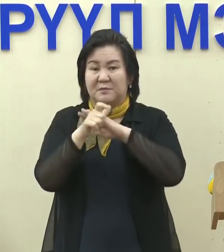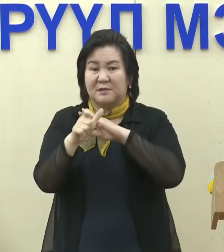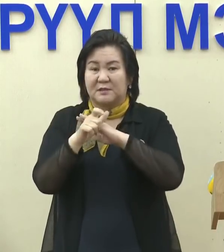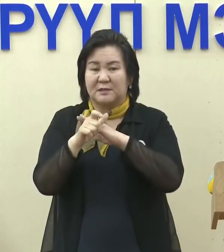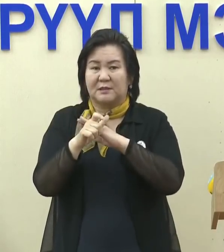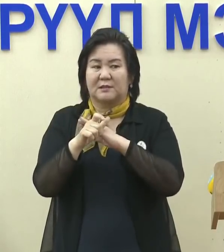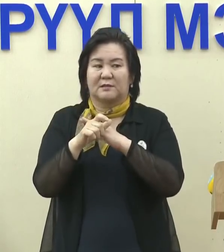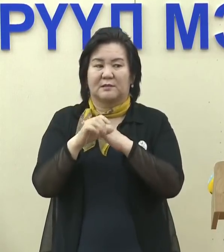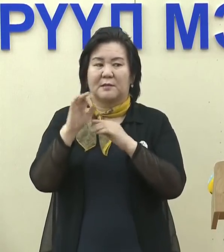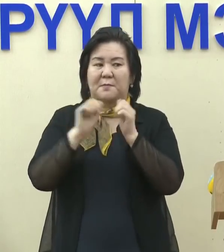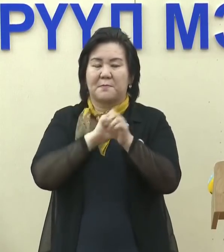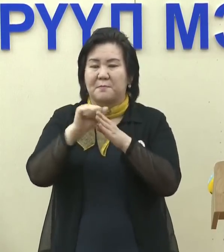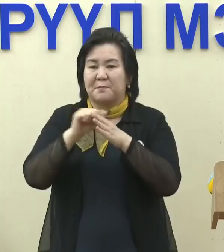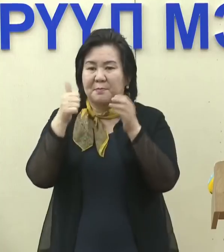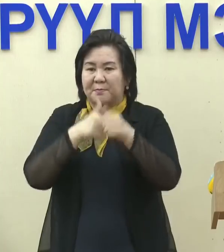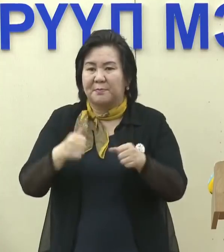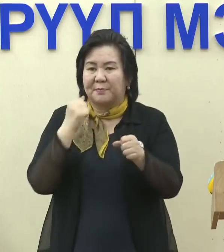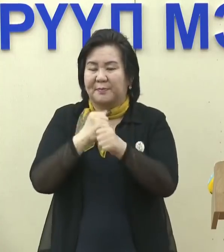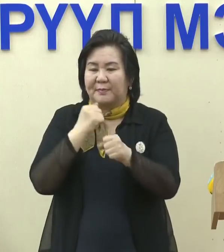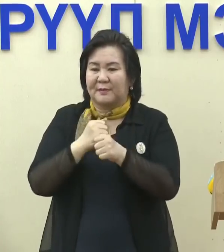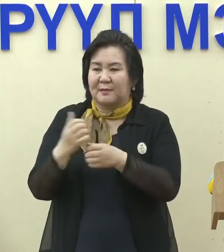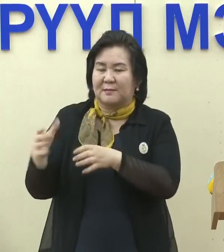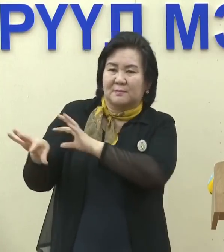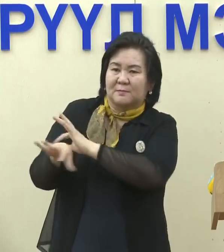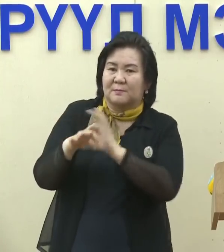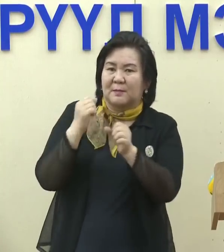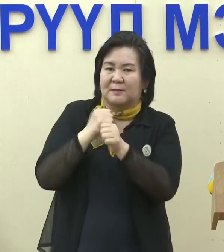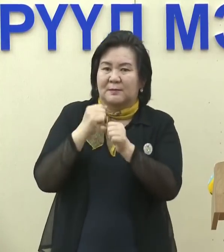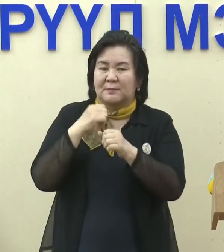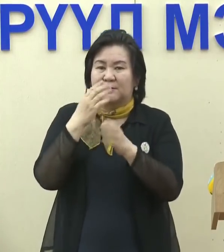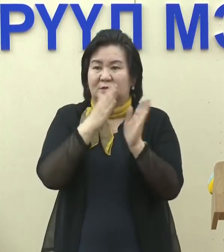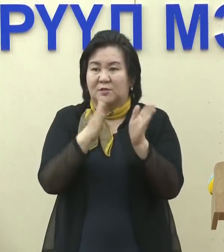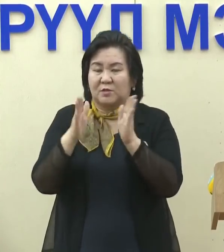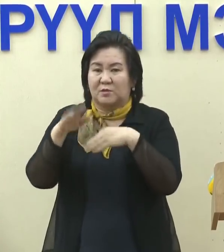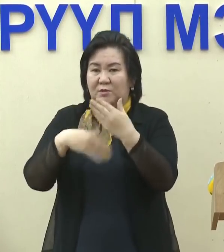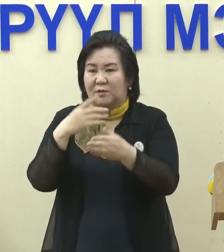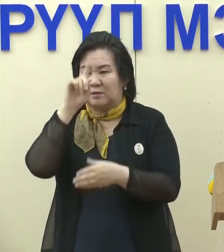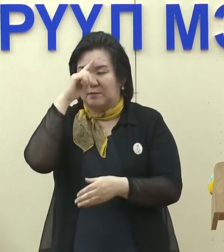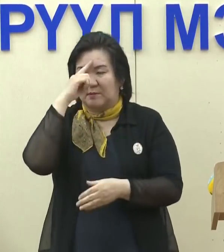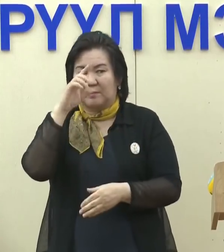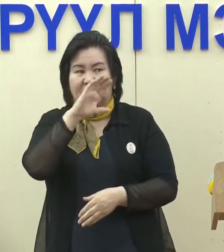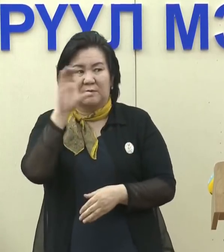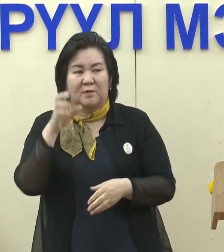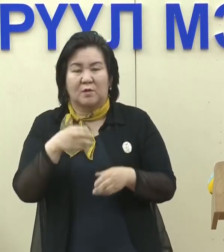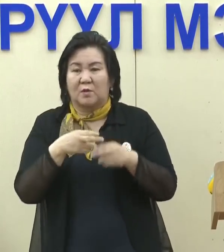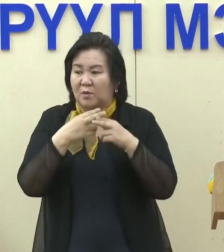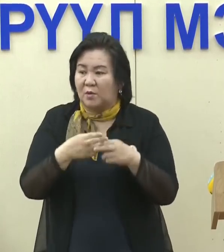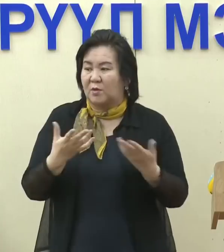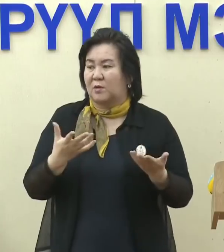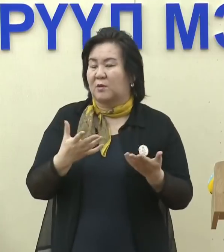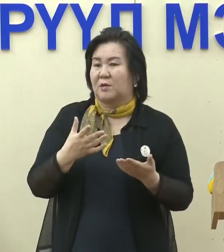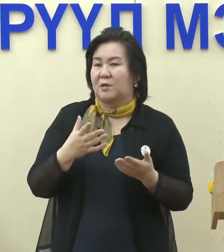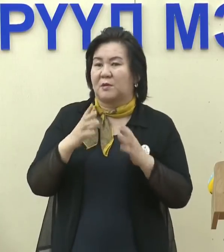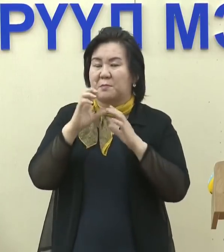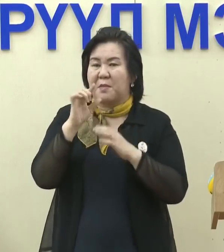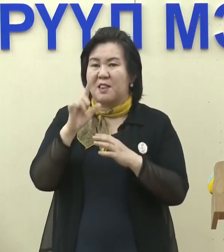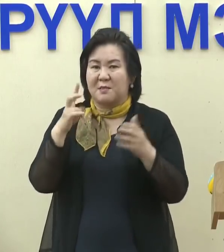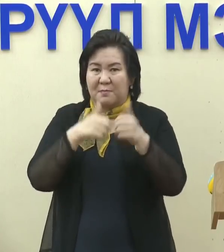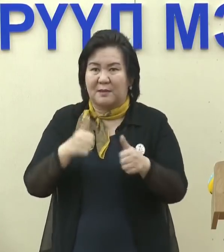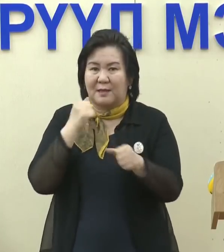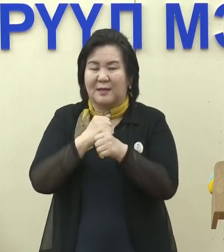резидент эмчнэрийн бэлэн байдлыг хангах дайчлан ажиллах чиглэл өгсөний дагуу эрүүл мэндийн хөгжлийн төвөөс бэлэн байдлыг